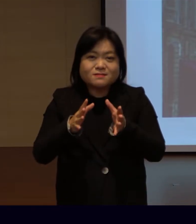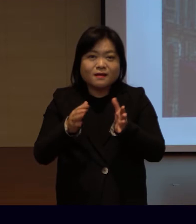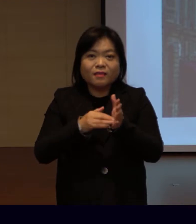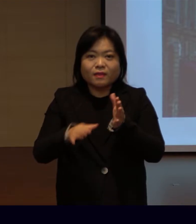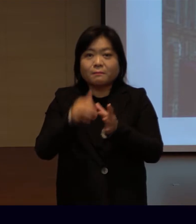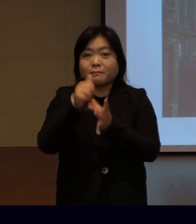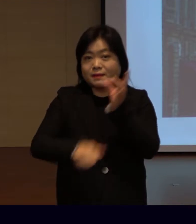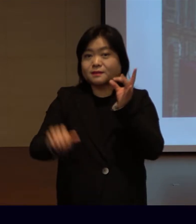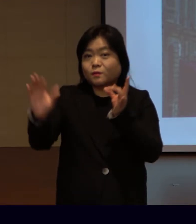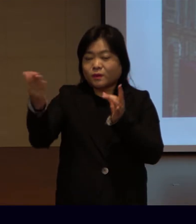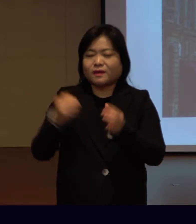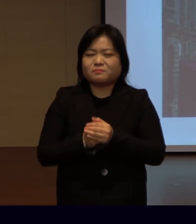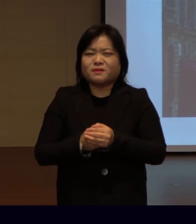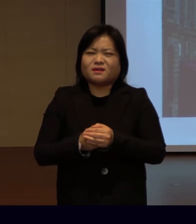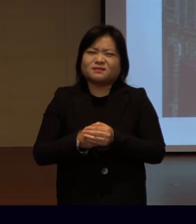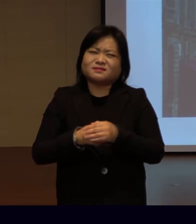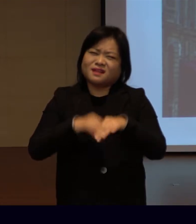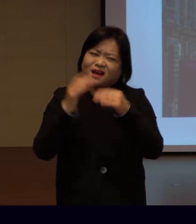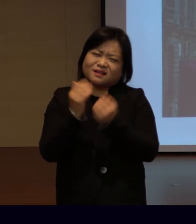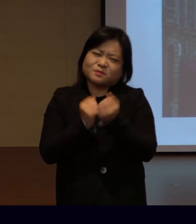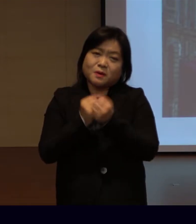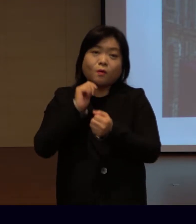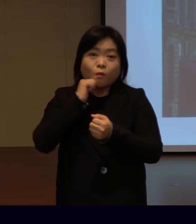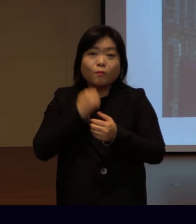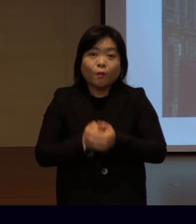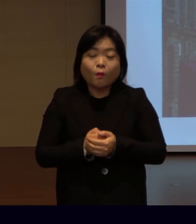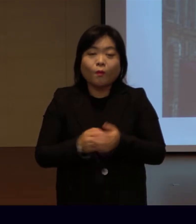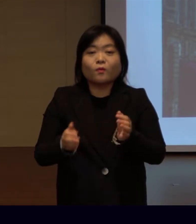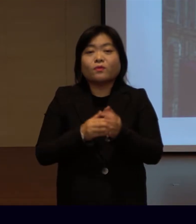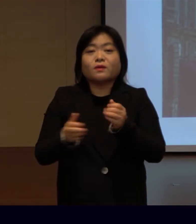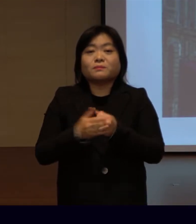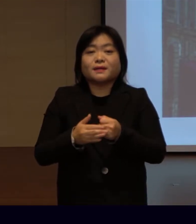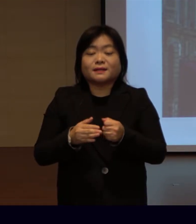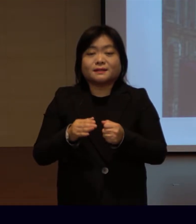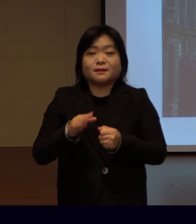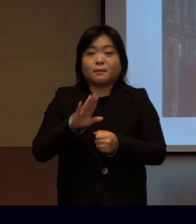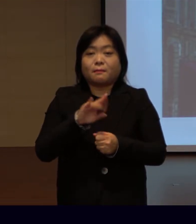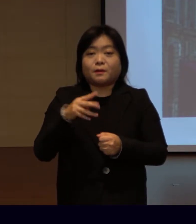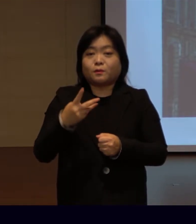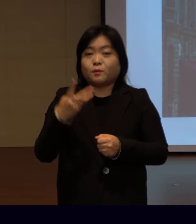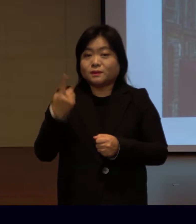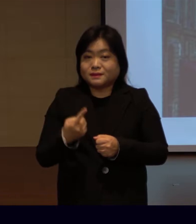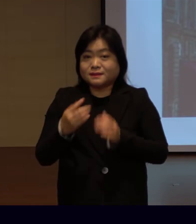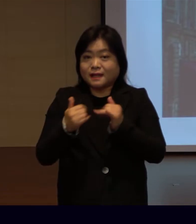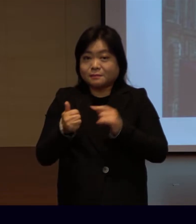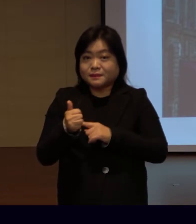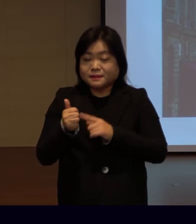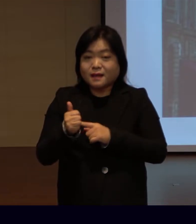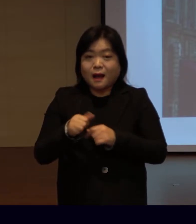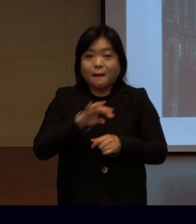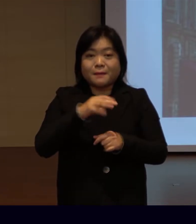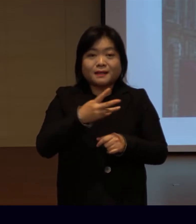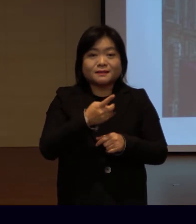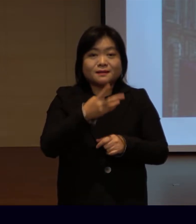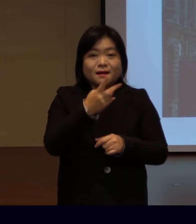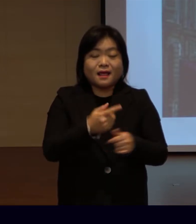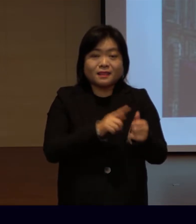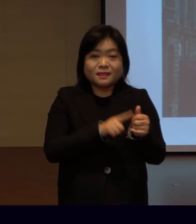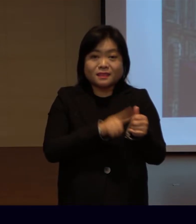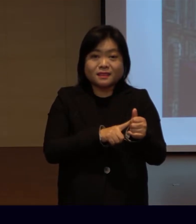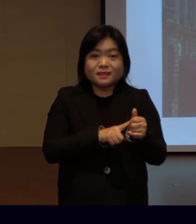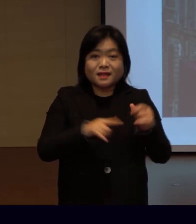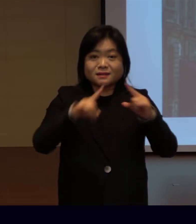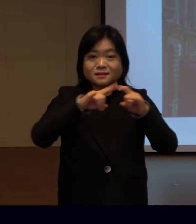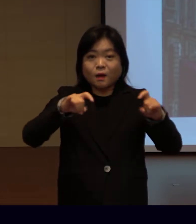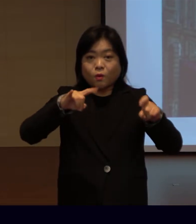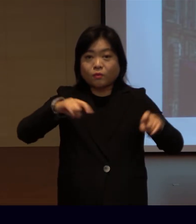제가 그거 얘기를 할 시간은 없고 어쨌든 이 사람은 그래서 이제 실제로 근데 이 마들렌느가 이게 이제 마들렌느